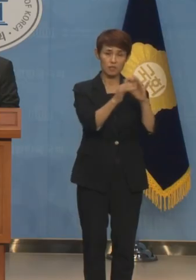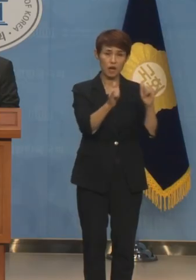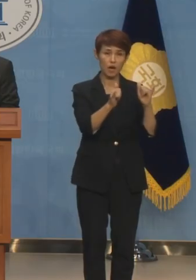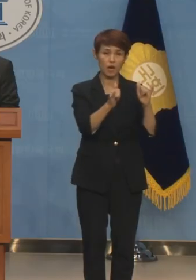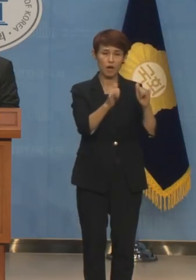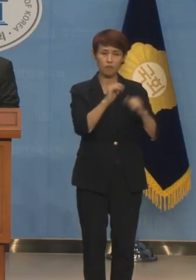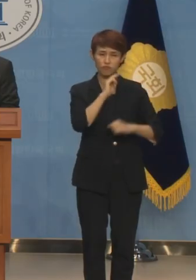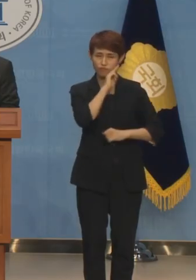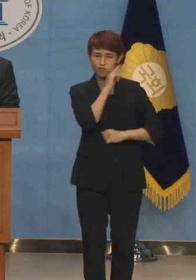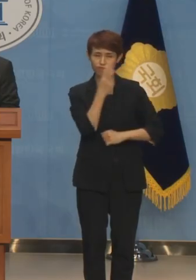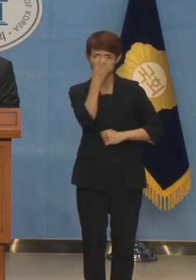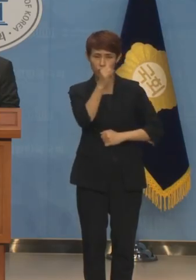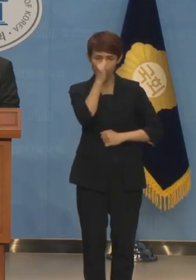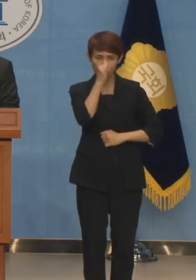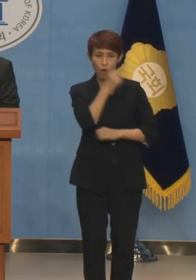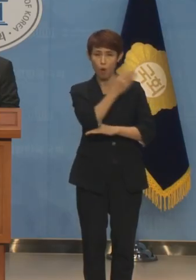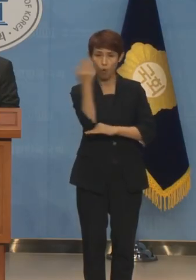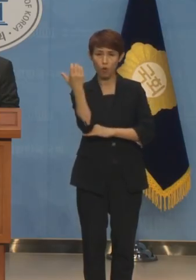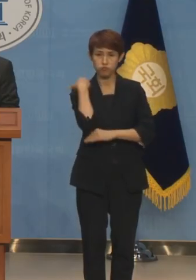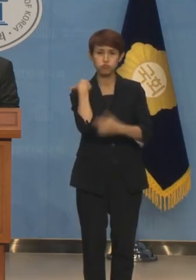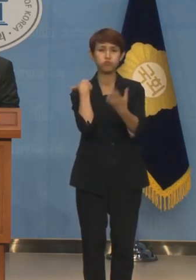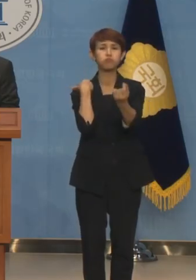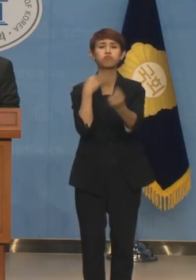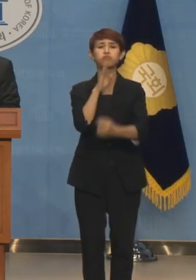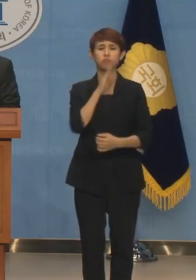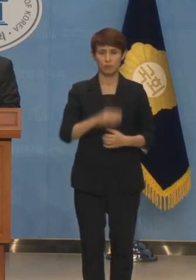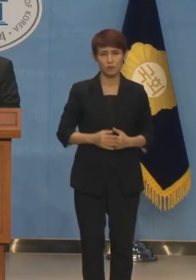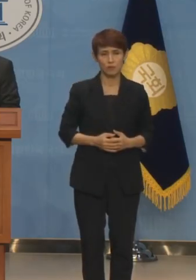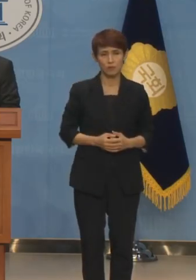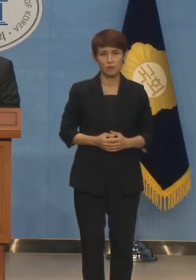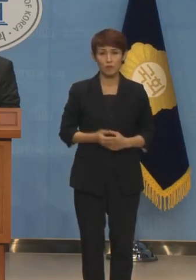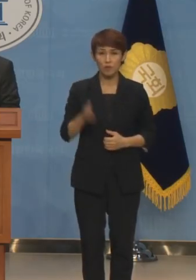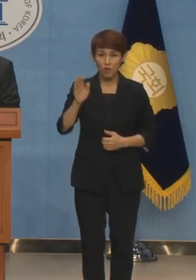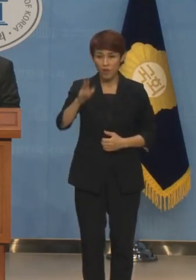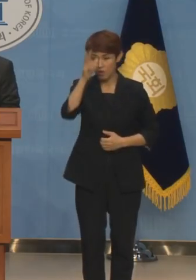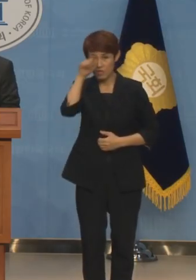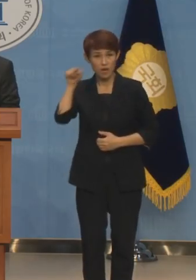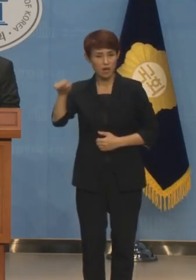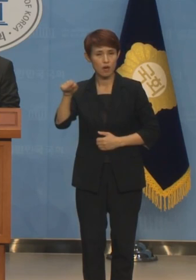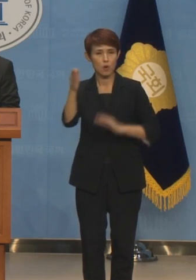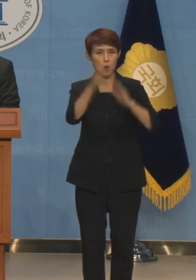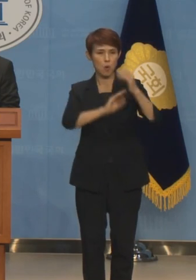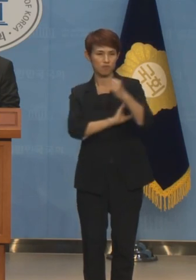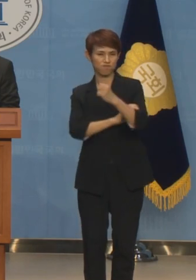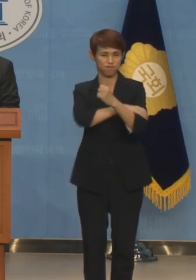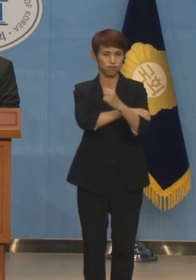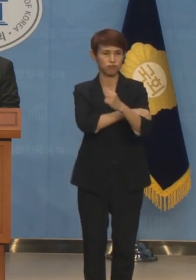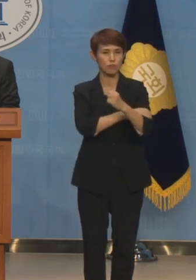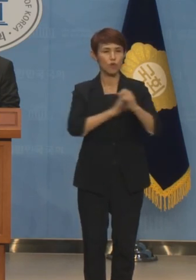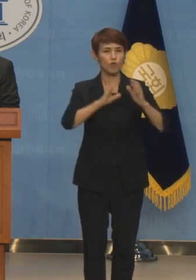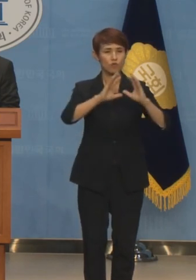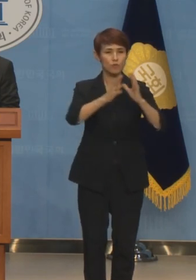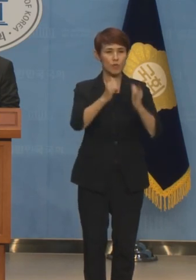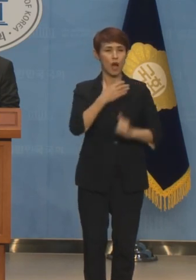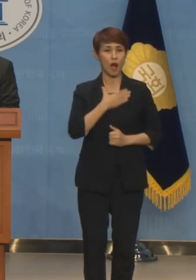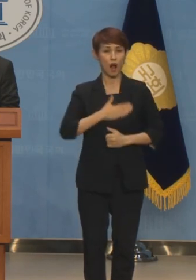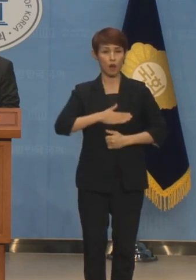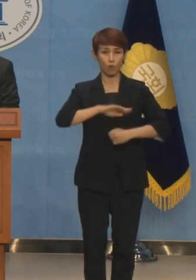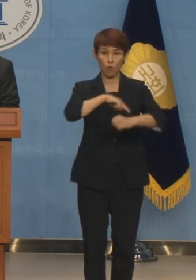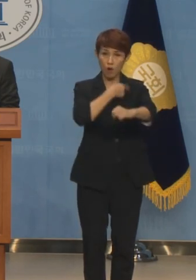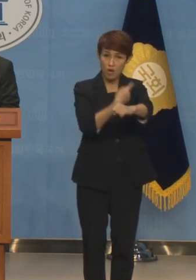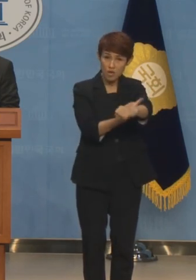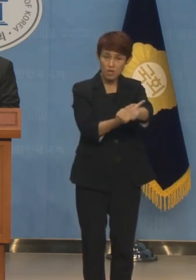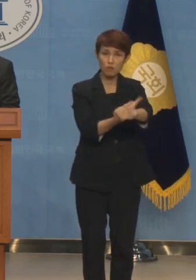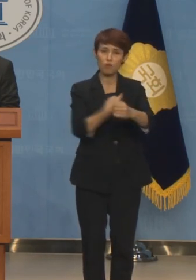것은 언론의 당연한 책무입니다. 그런데 경찰은 공권력을 남용해 국민의 알 권리를 위한 정당한